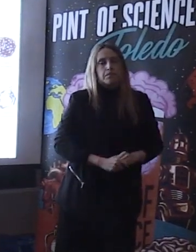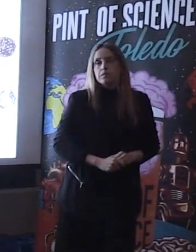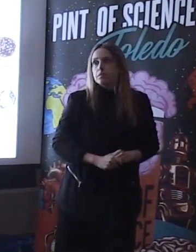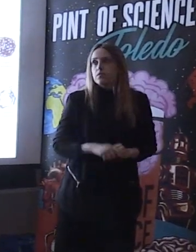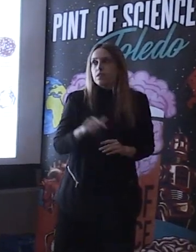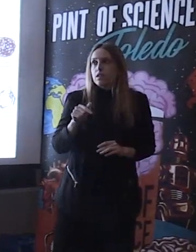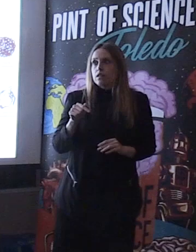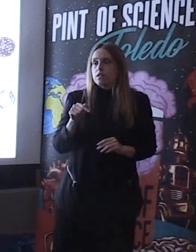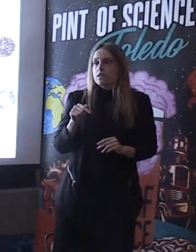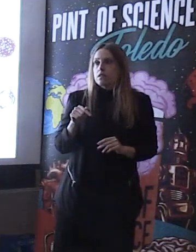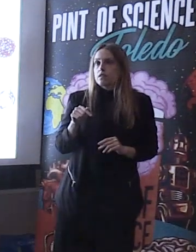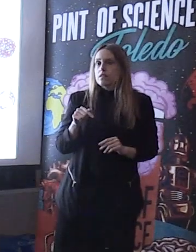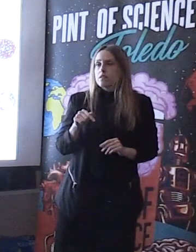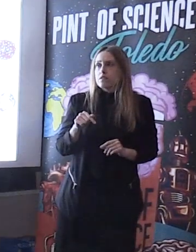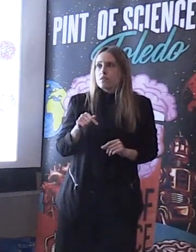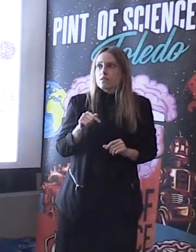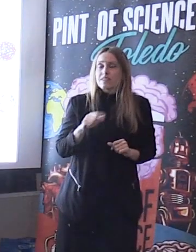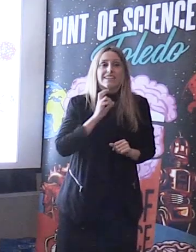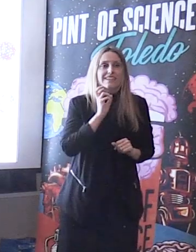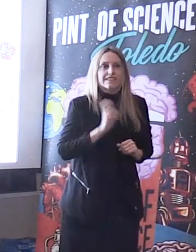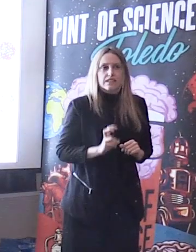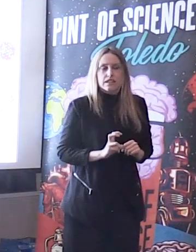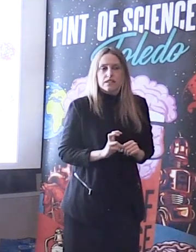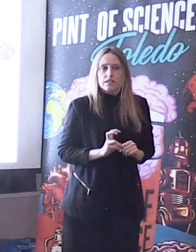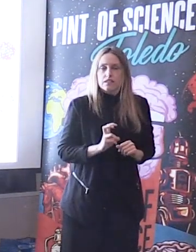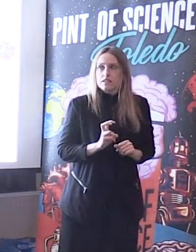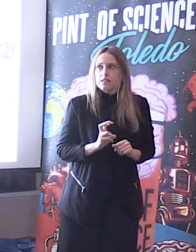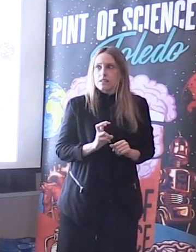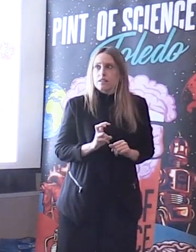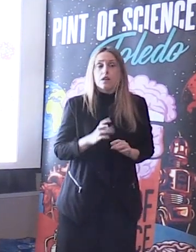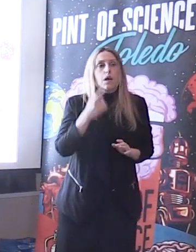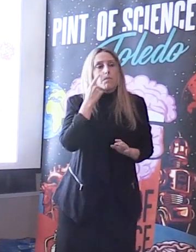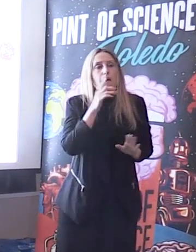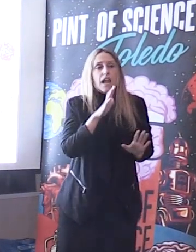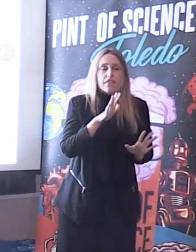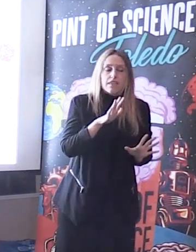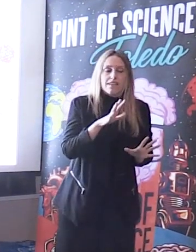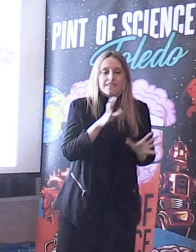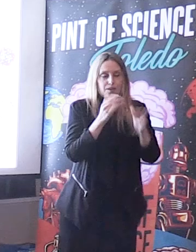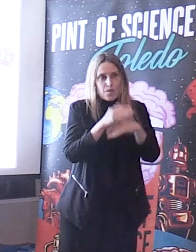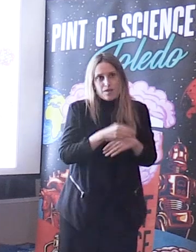Y esto de estrés como buen estrés parece que no hay.